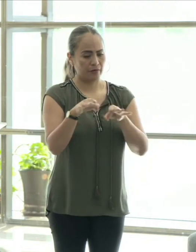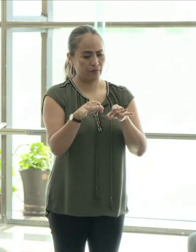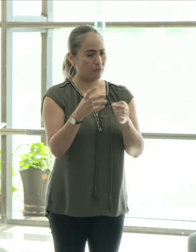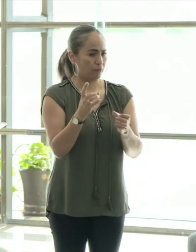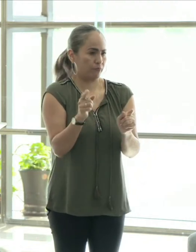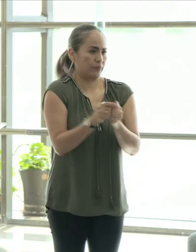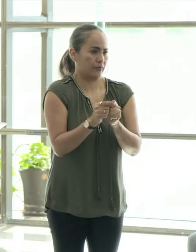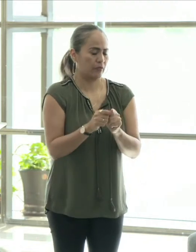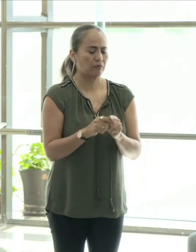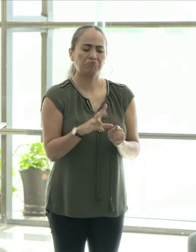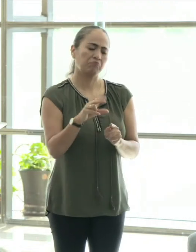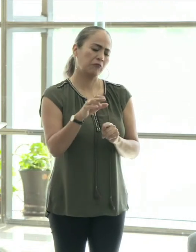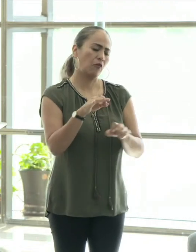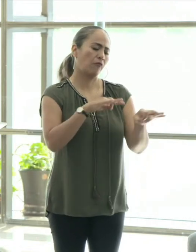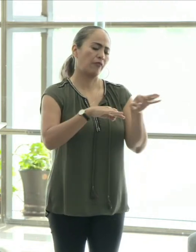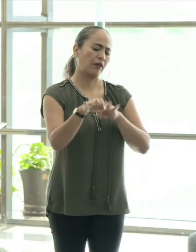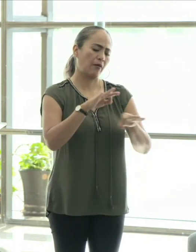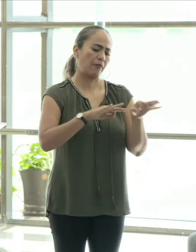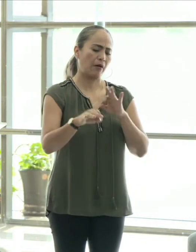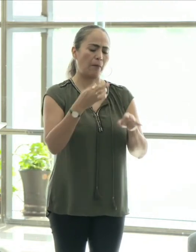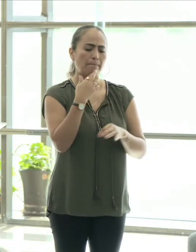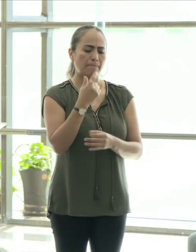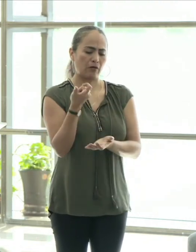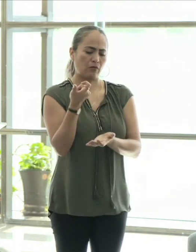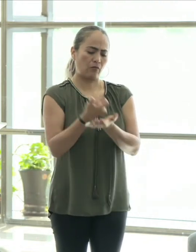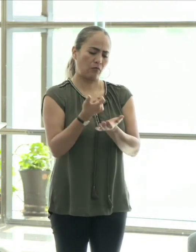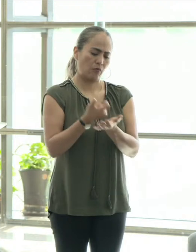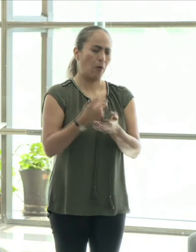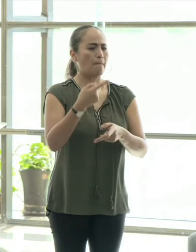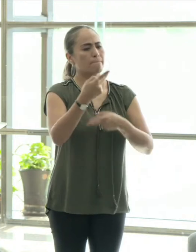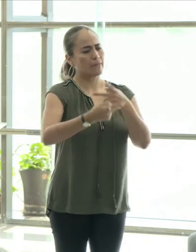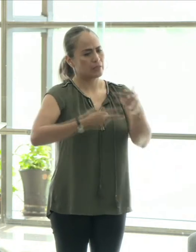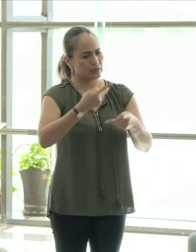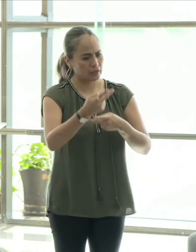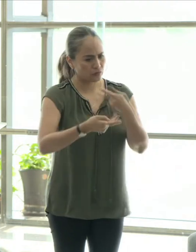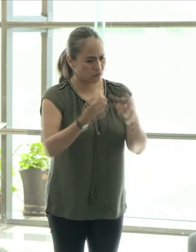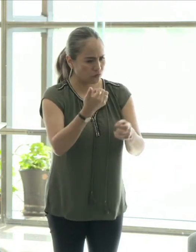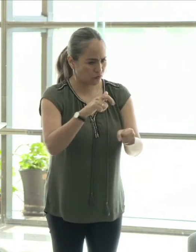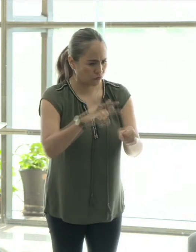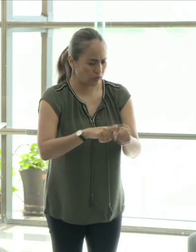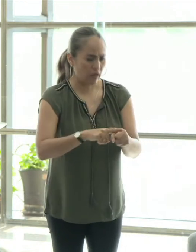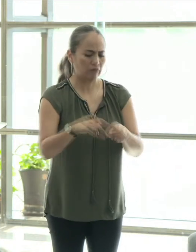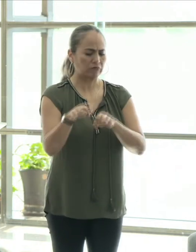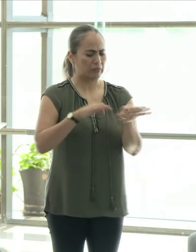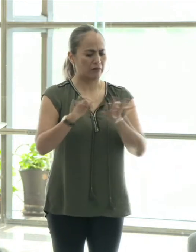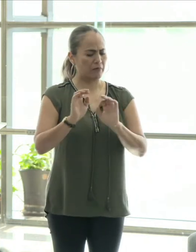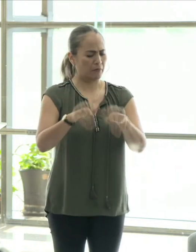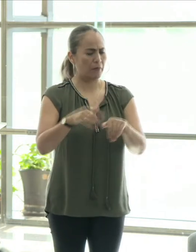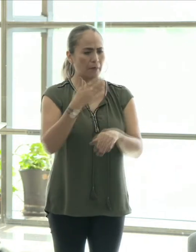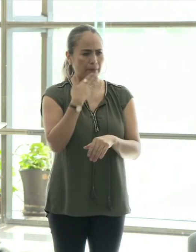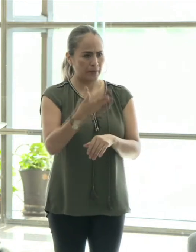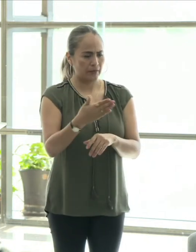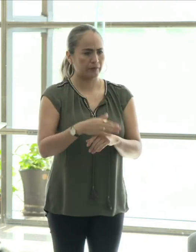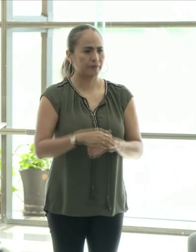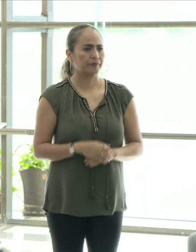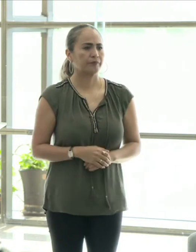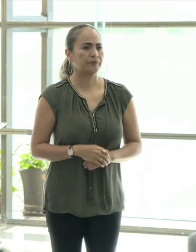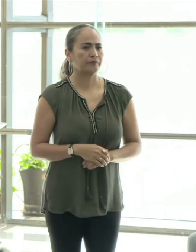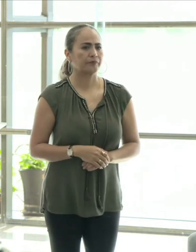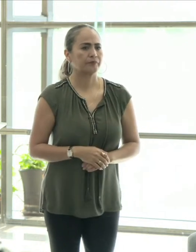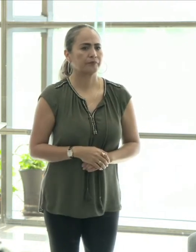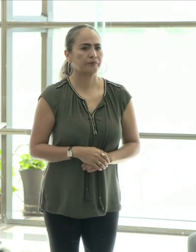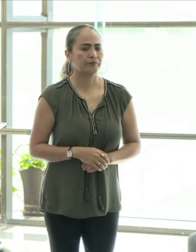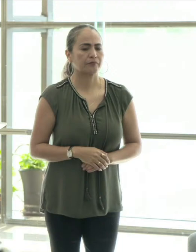obtener un empleo mejor remunerado con prestaciones en un empleo de calidad por ejemplo también